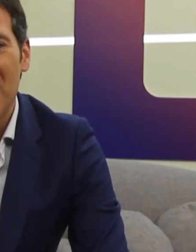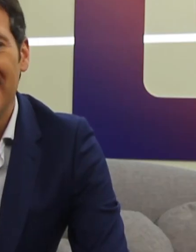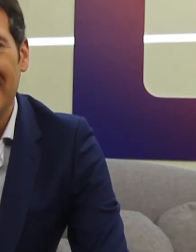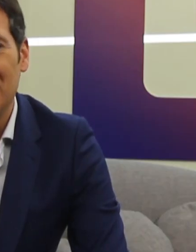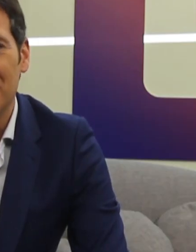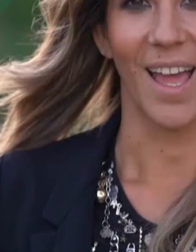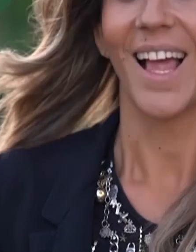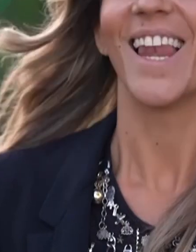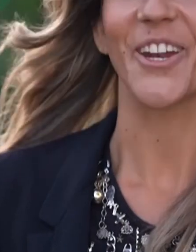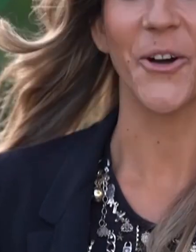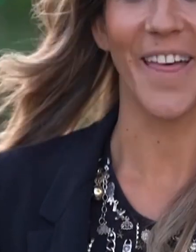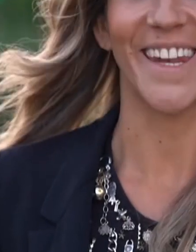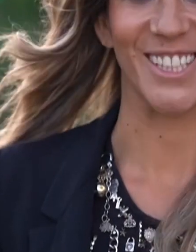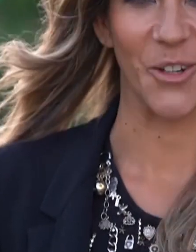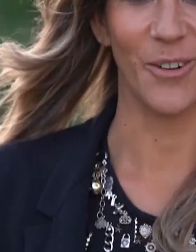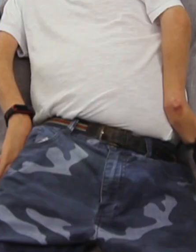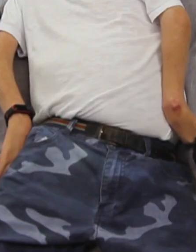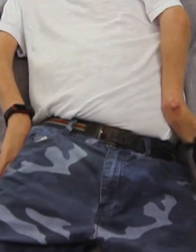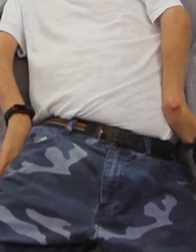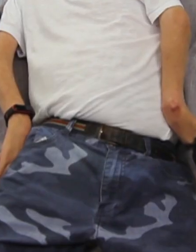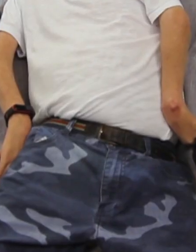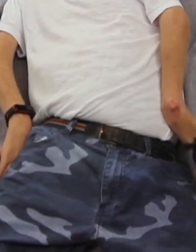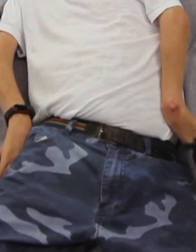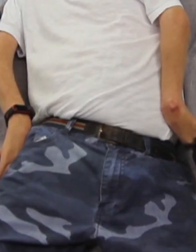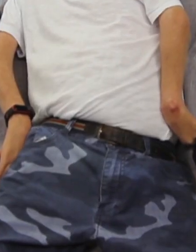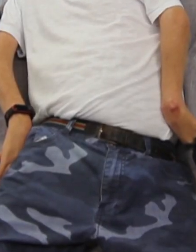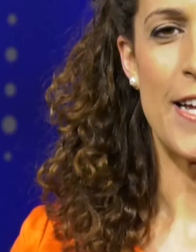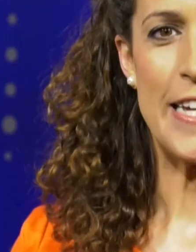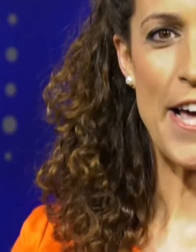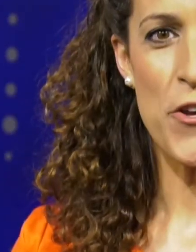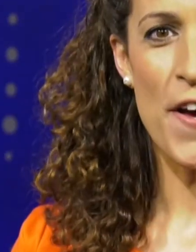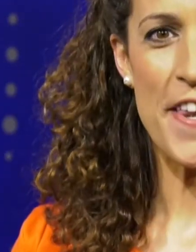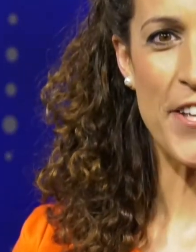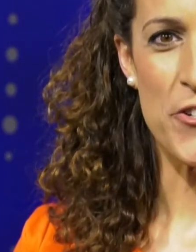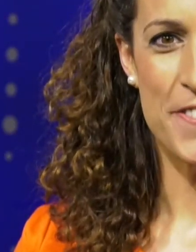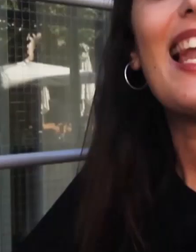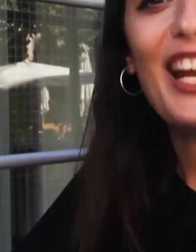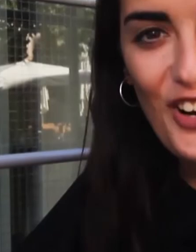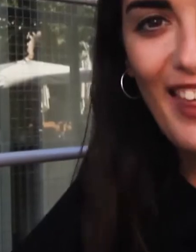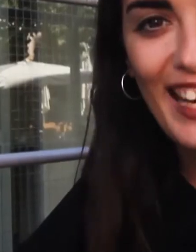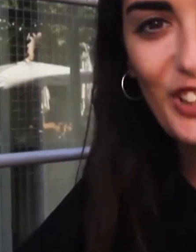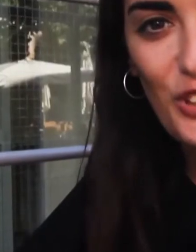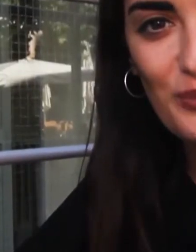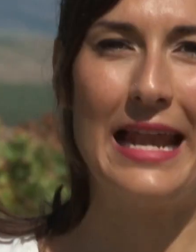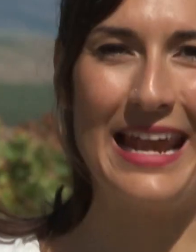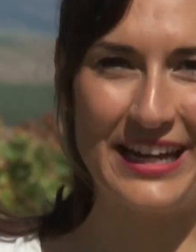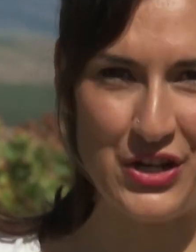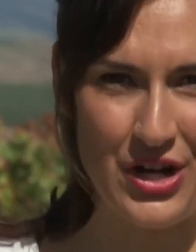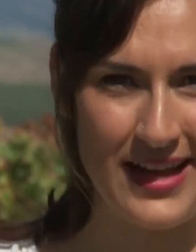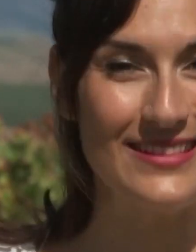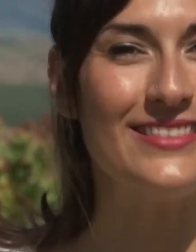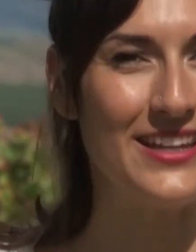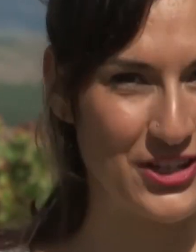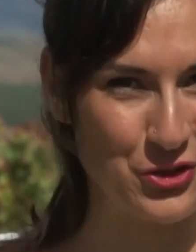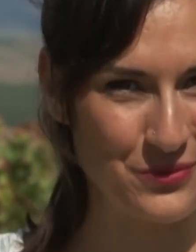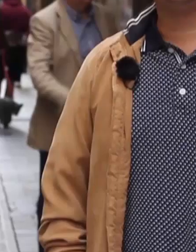La Rioja Directo. La Rioja Directo. La Rioja Directo. La Rioja Directo. La Rioja Directo. La